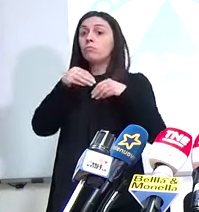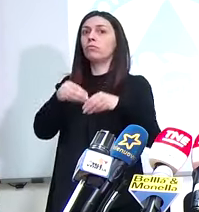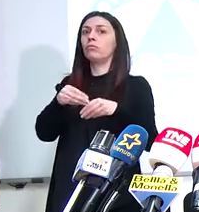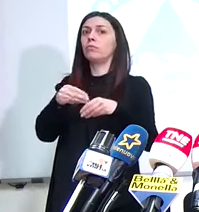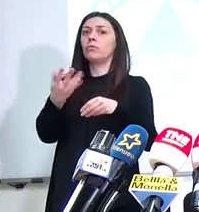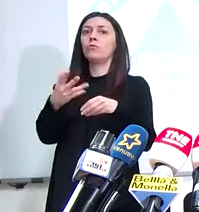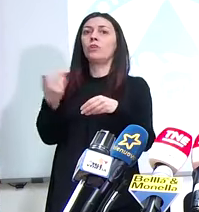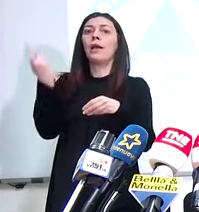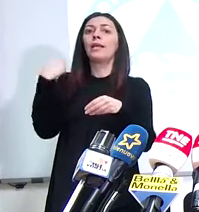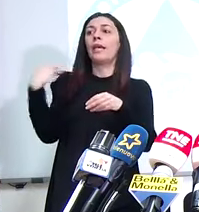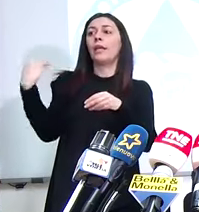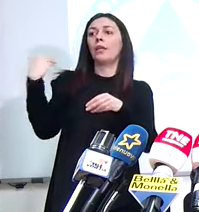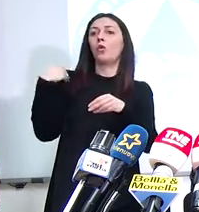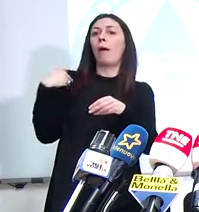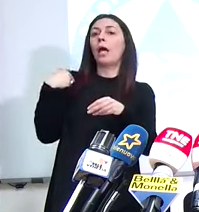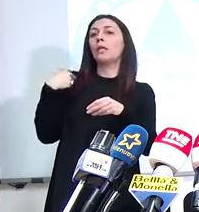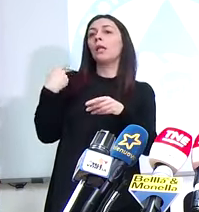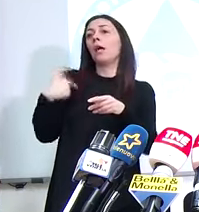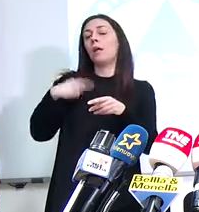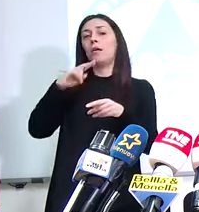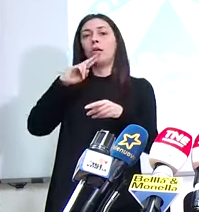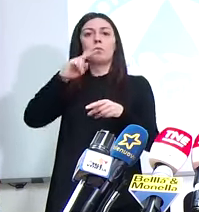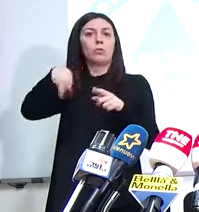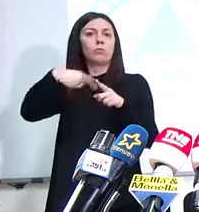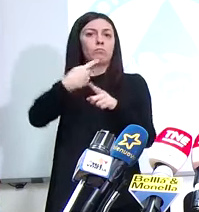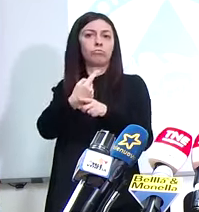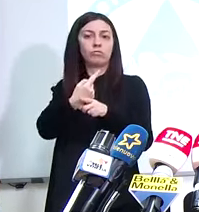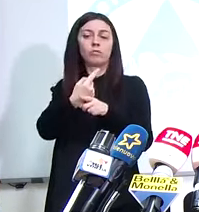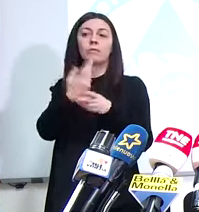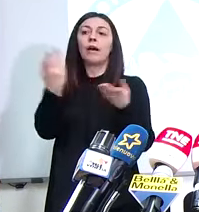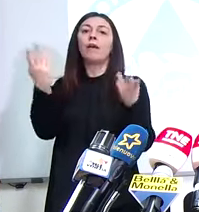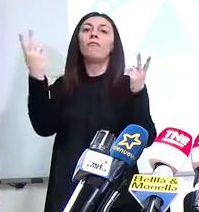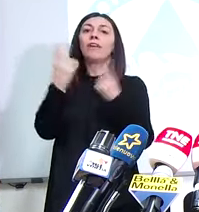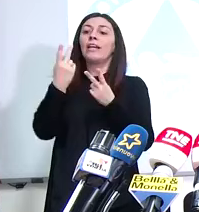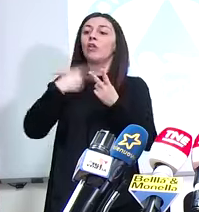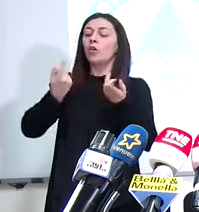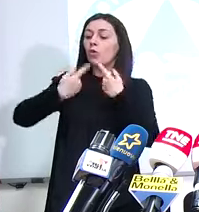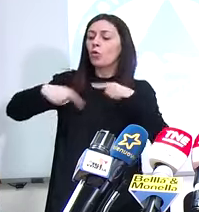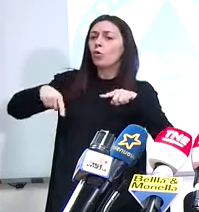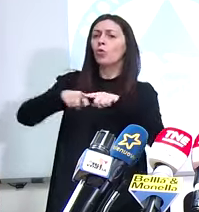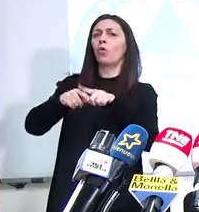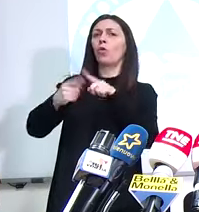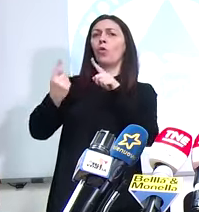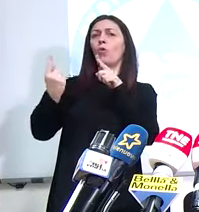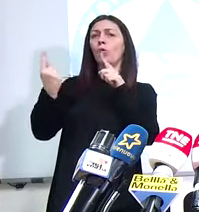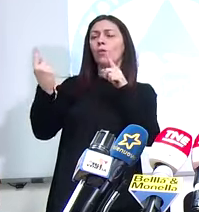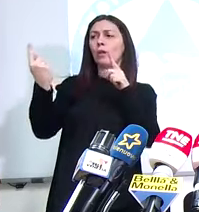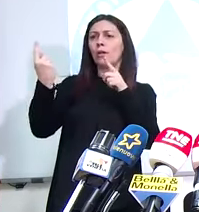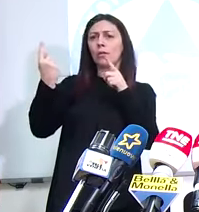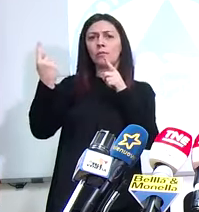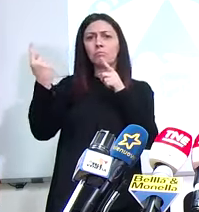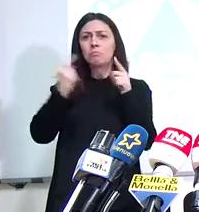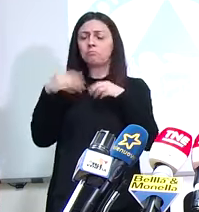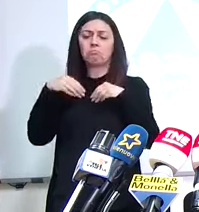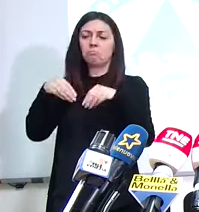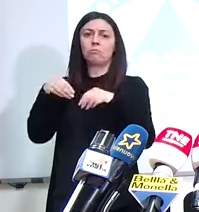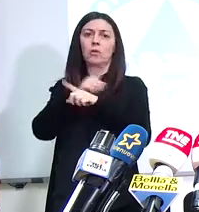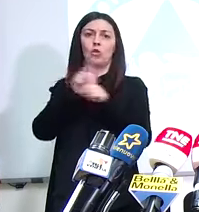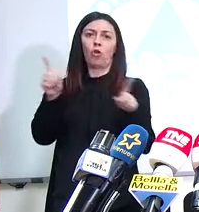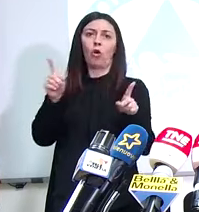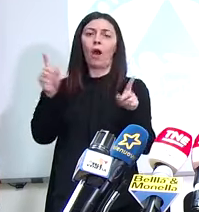in egual misura nel senso che non ho partecipato i tavoli non so quali siano le intese penso che ci sia una indipendenza dal